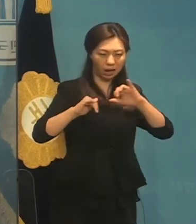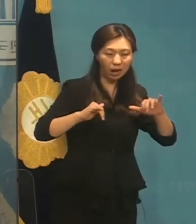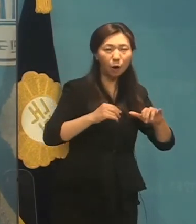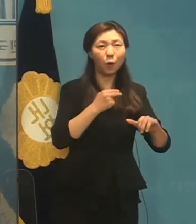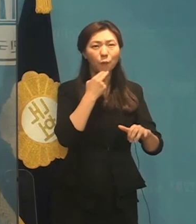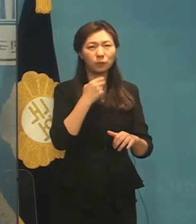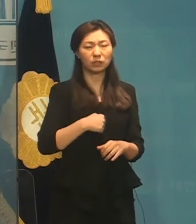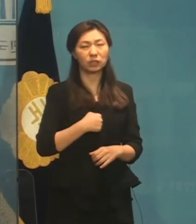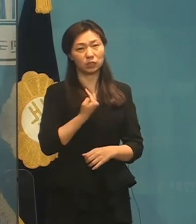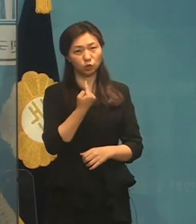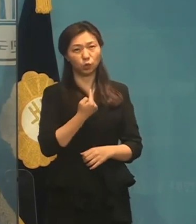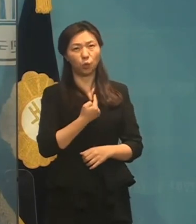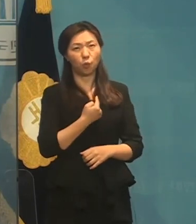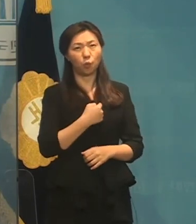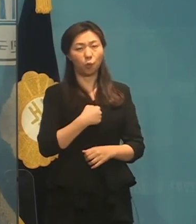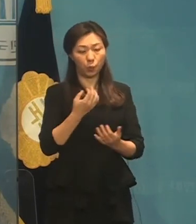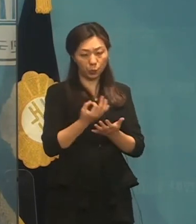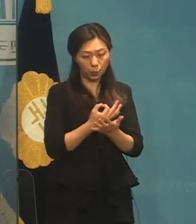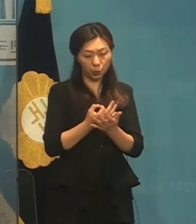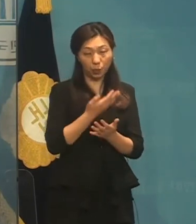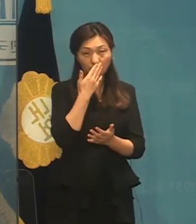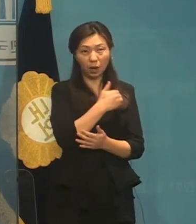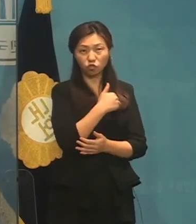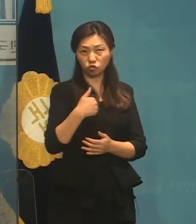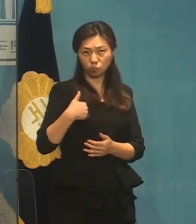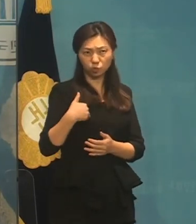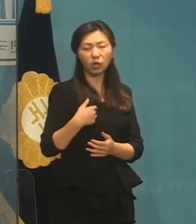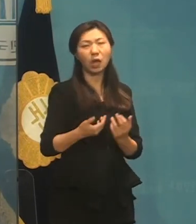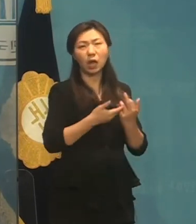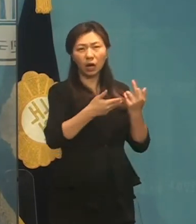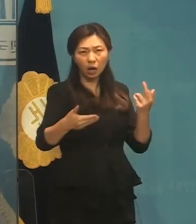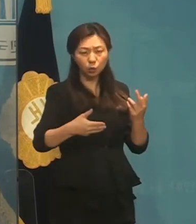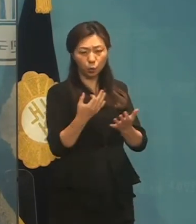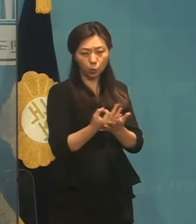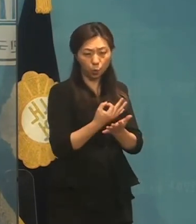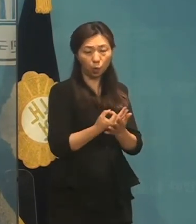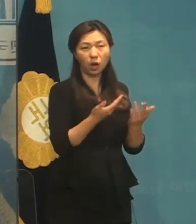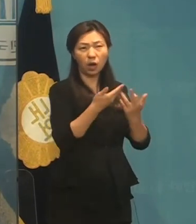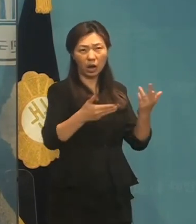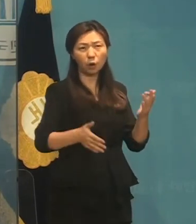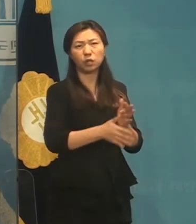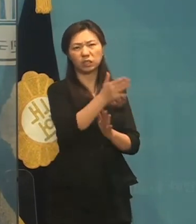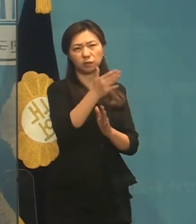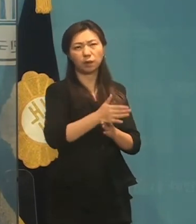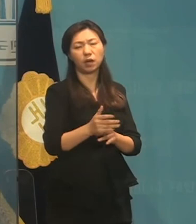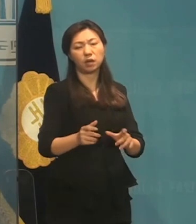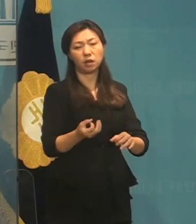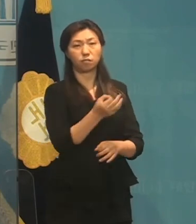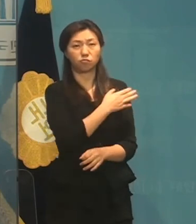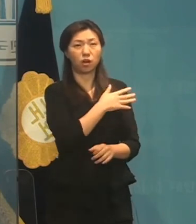최소한의 자족적 경제권을 형성하고 강원도의 소득이 강원도의 부유함이 되도록 만들겠습니다.